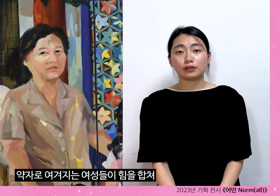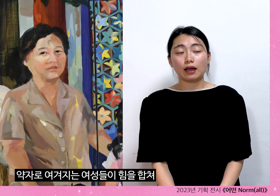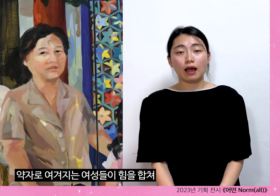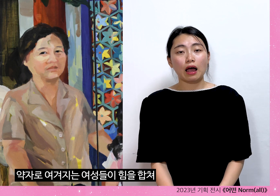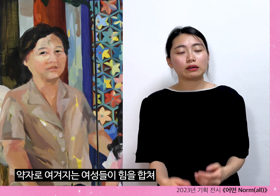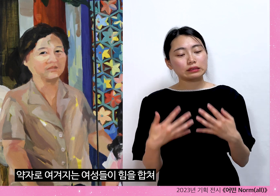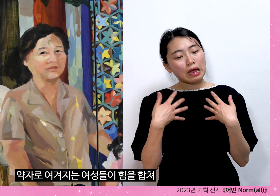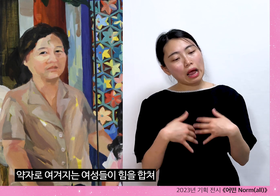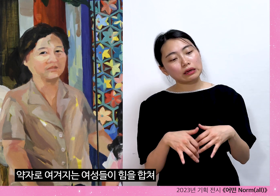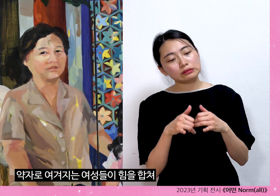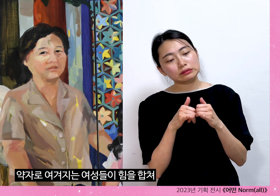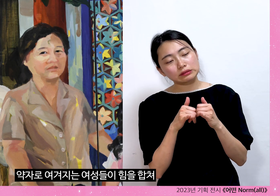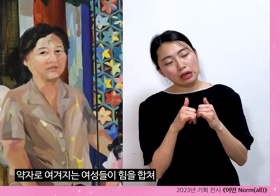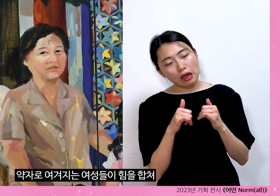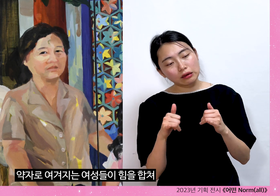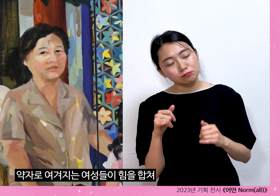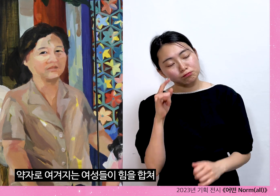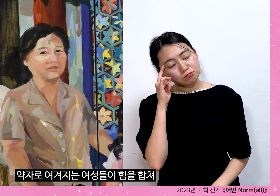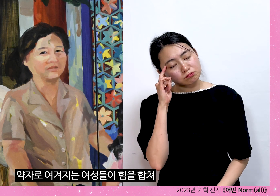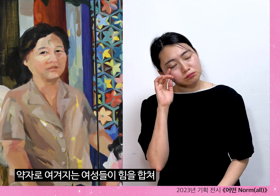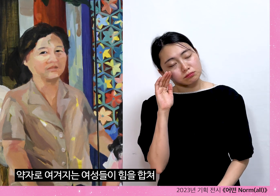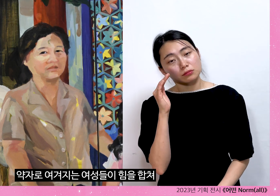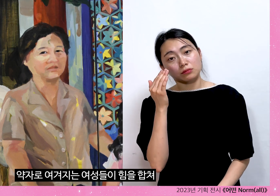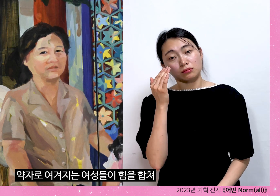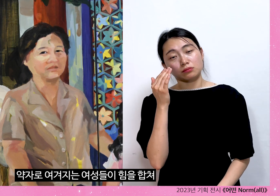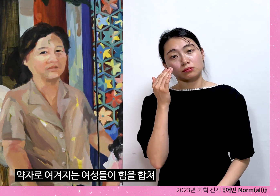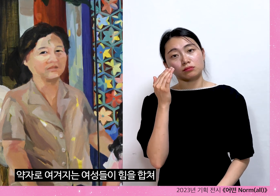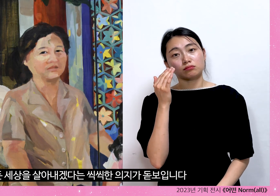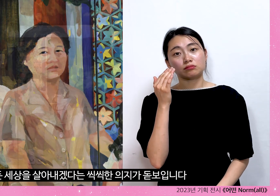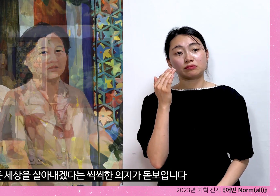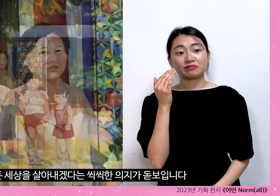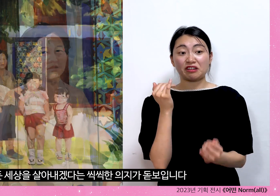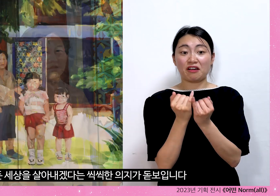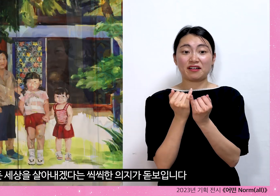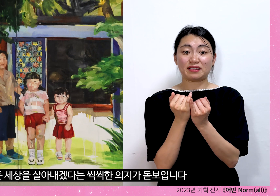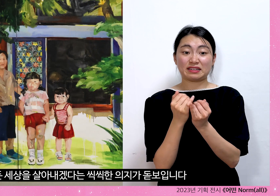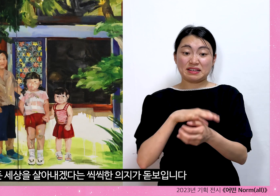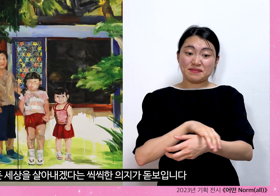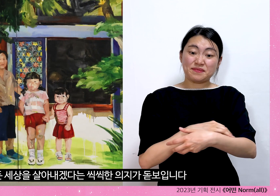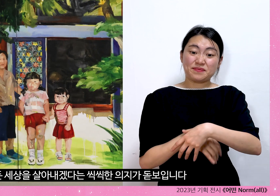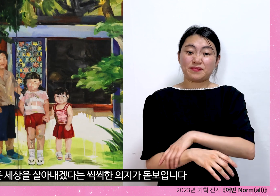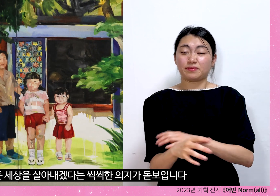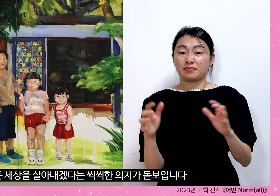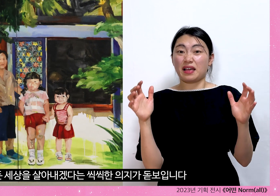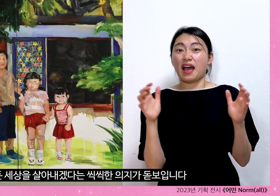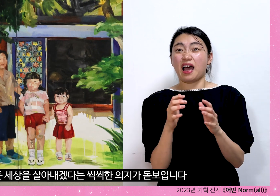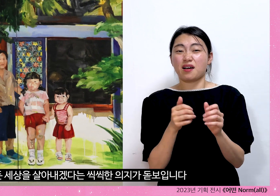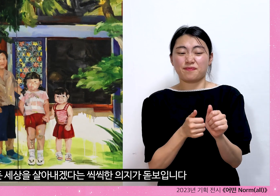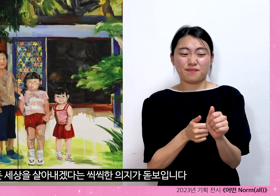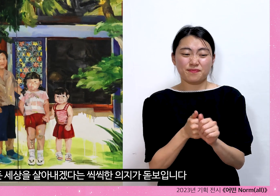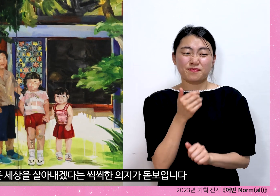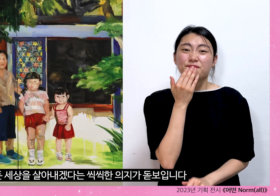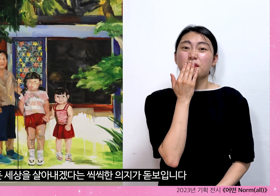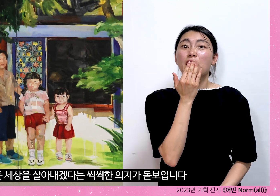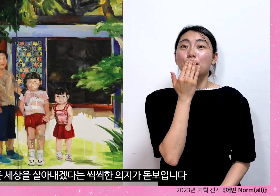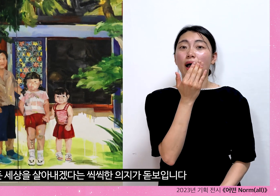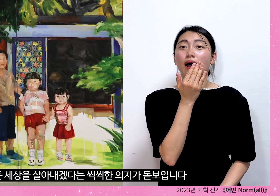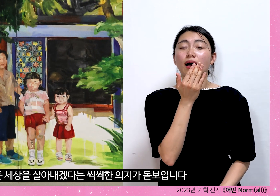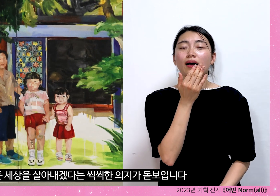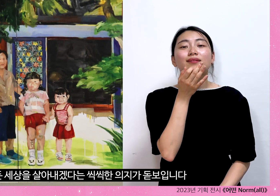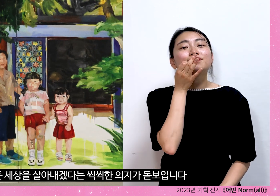약자로 여겨지는 여성들이 힘을 합쳐 힘든 세상을 살아내겠다는 씩씩한